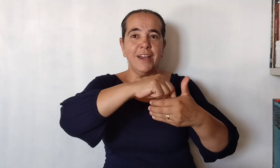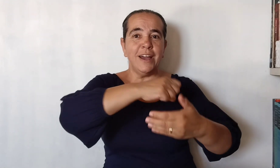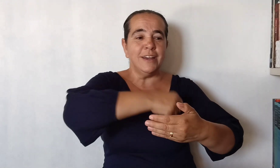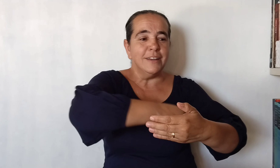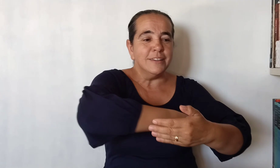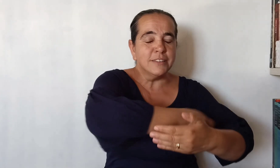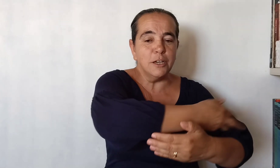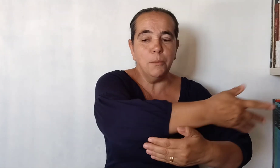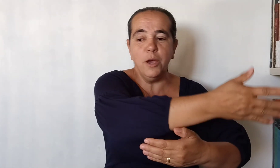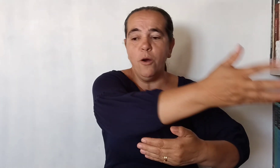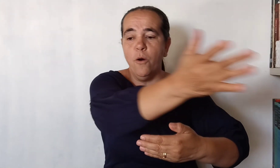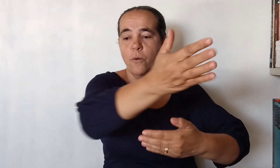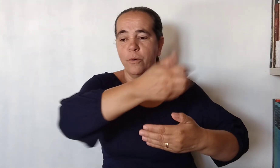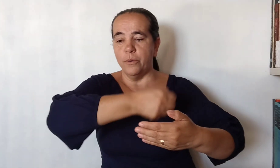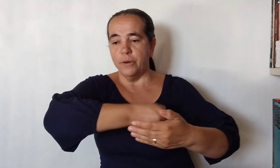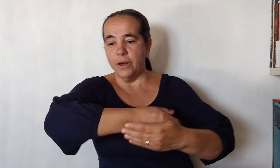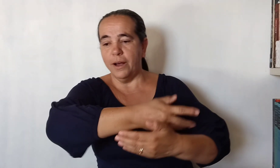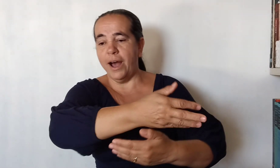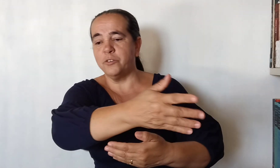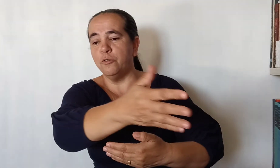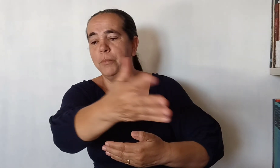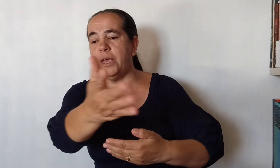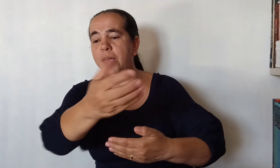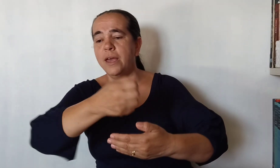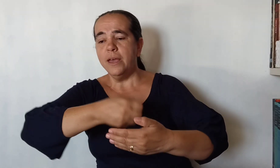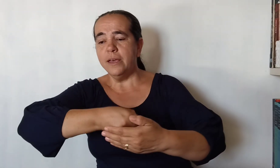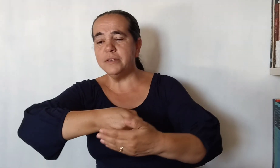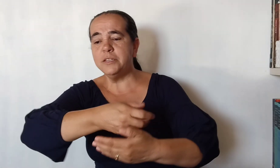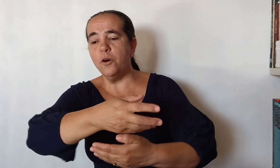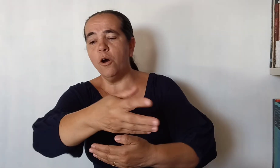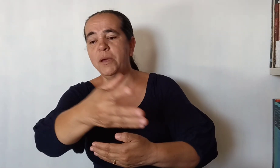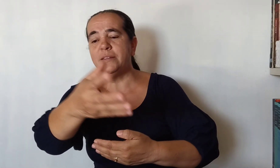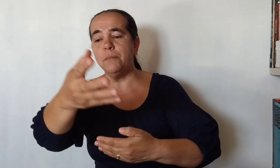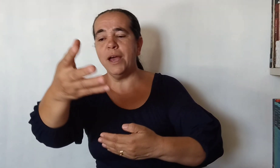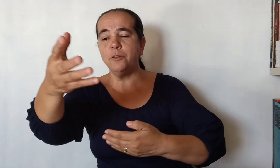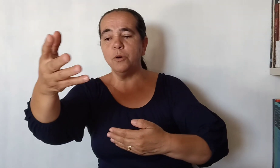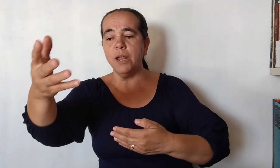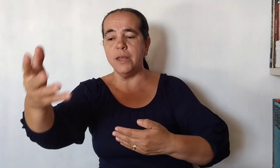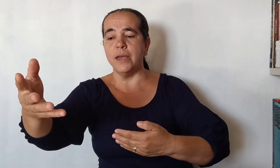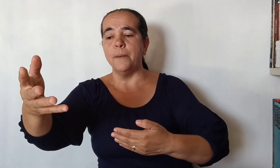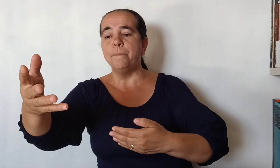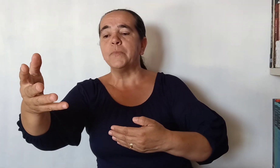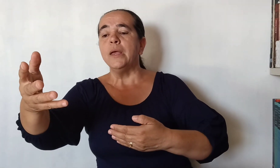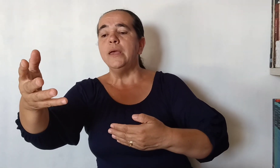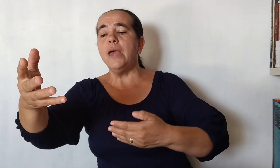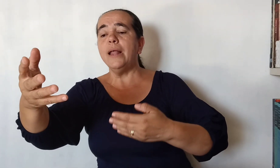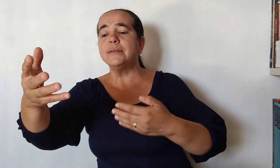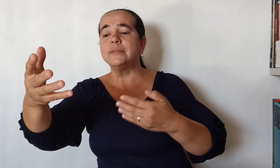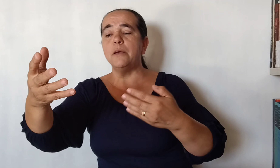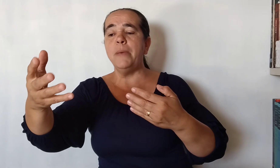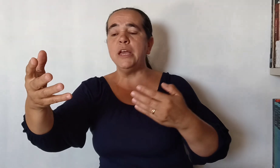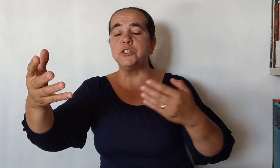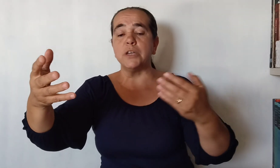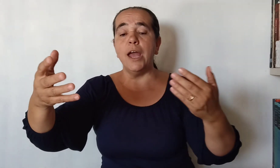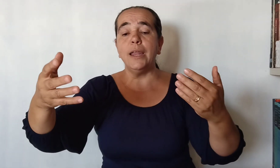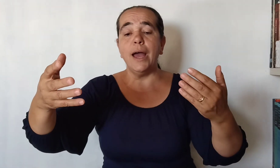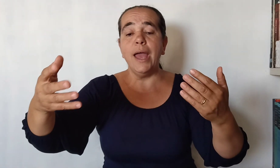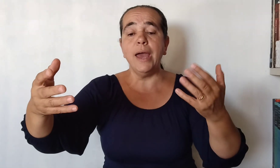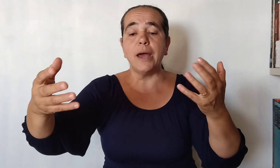Sementinha, semeou. Assumi esse homem semeador ali. E essa semente, ela era